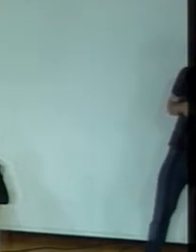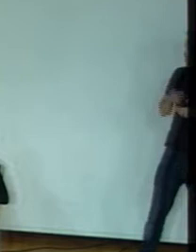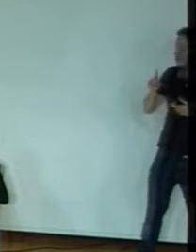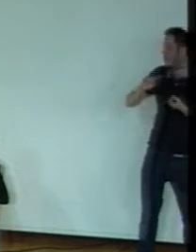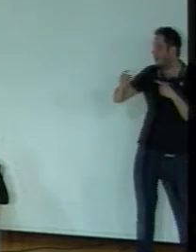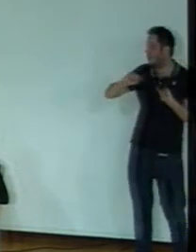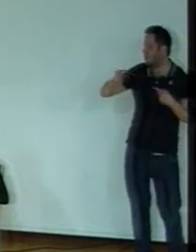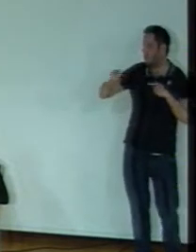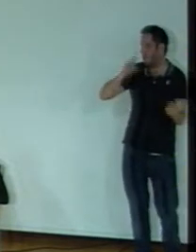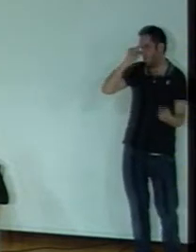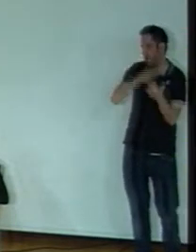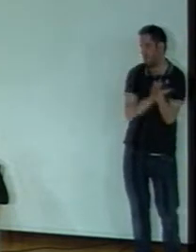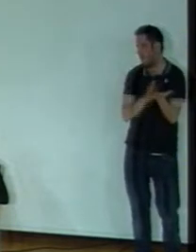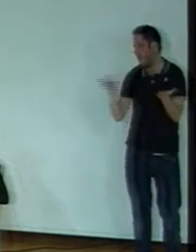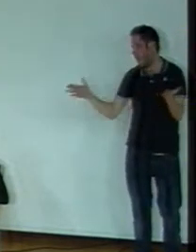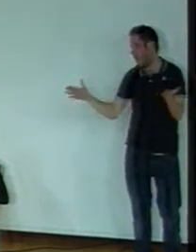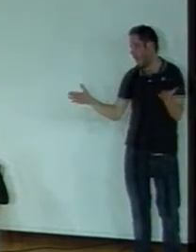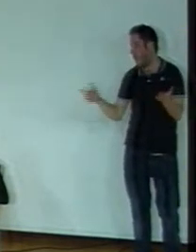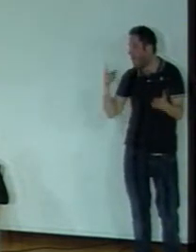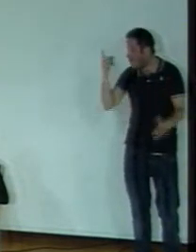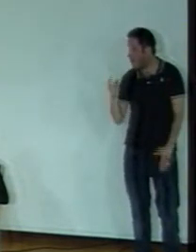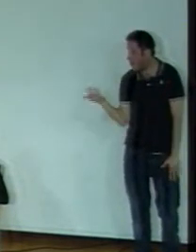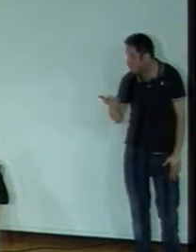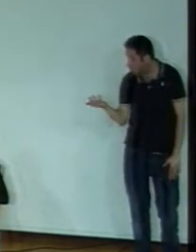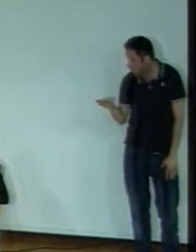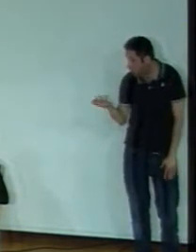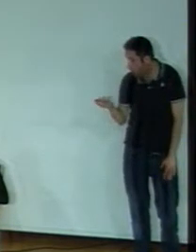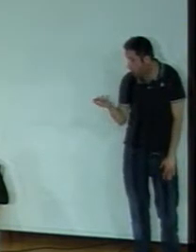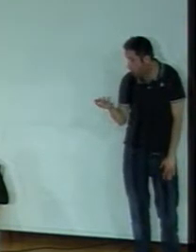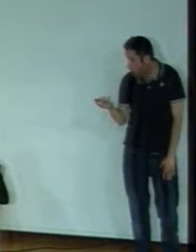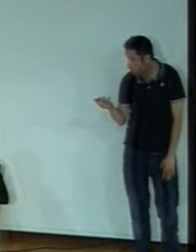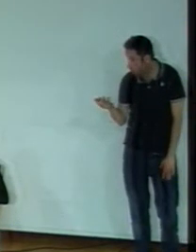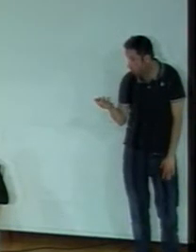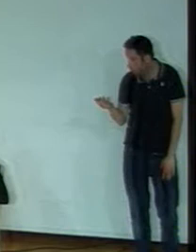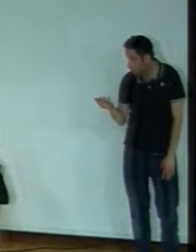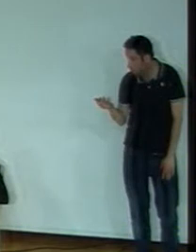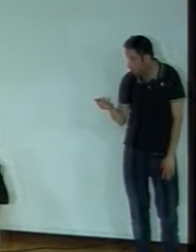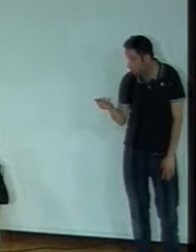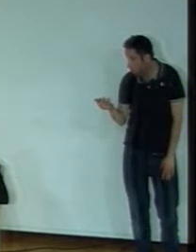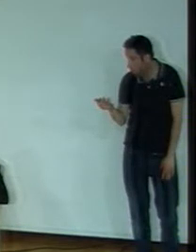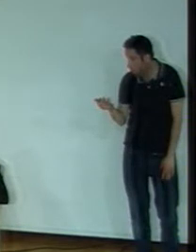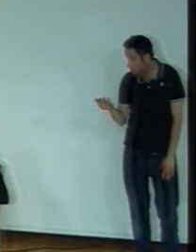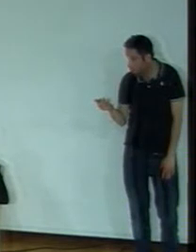débat, voilà. Effectivement. Donc. Juste, mais pour mais oui. Votre question pour, voilà. pour vraiment faire la toute okay, dernière. Merci.